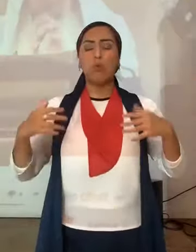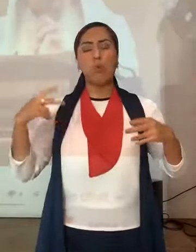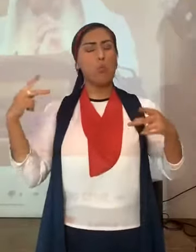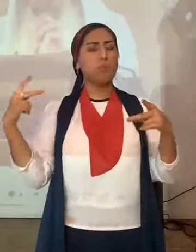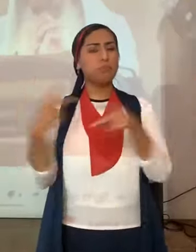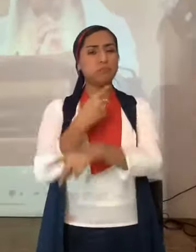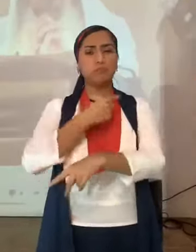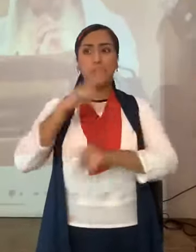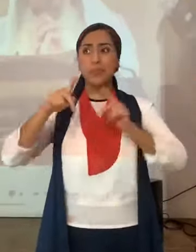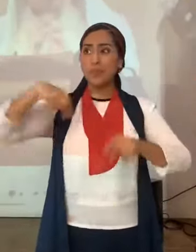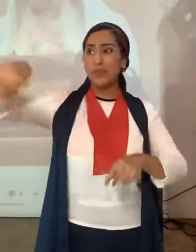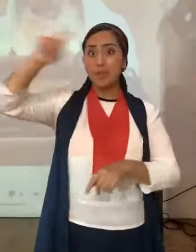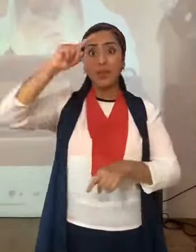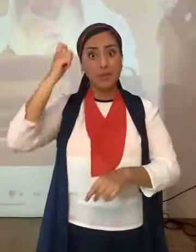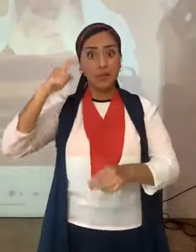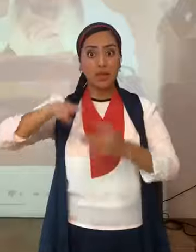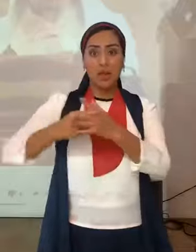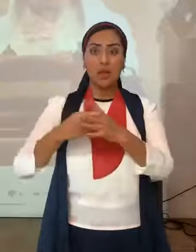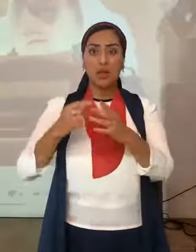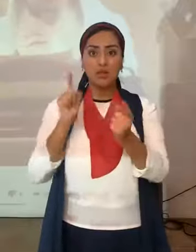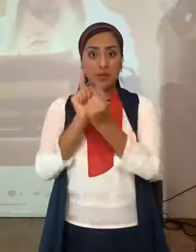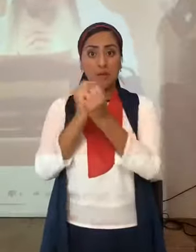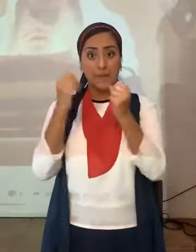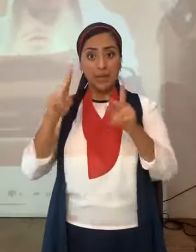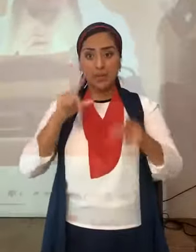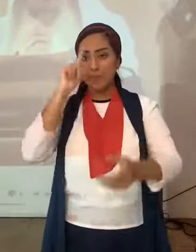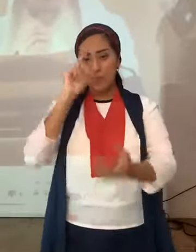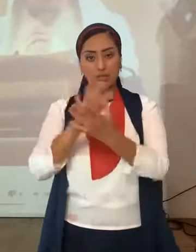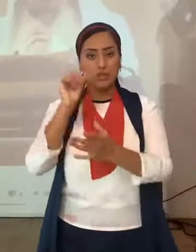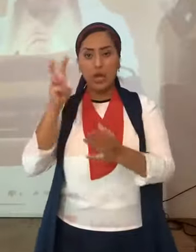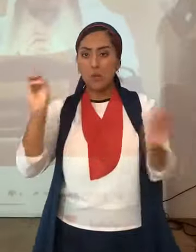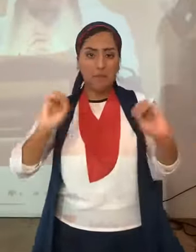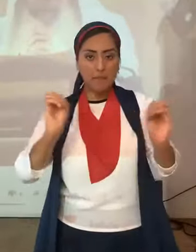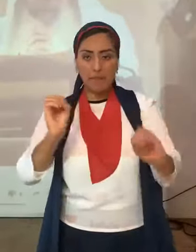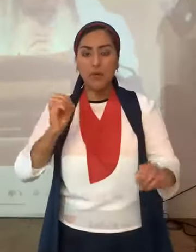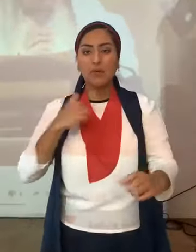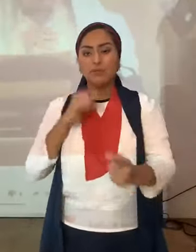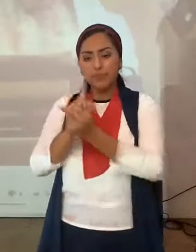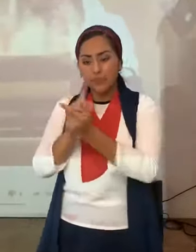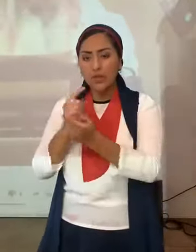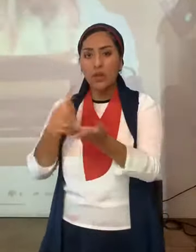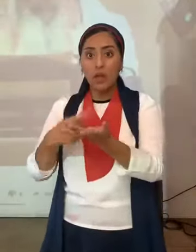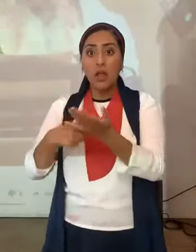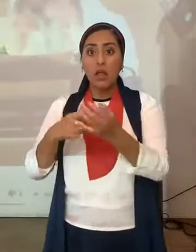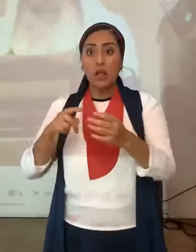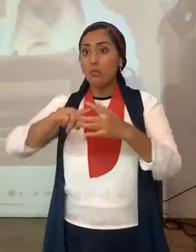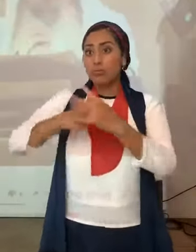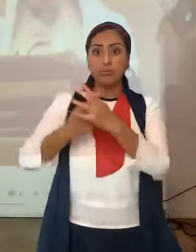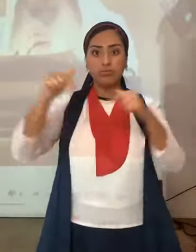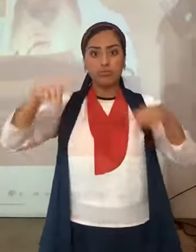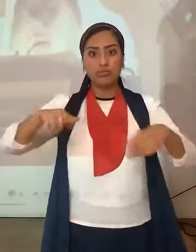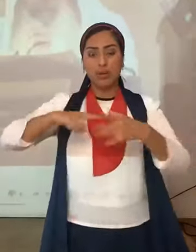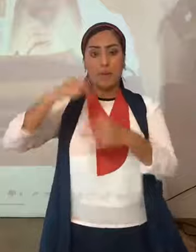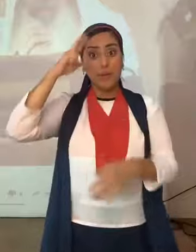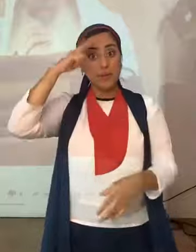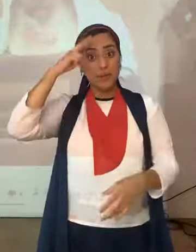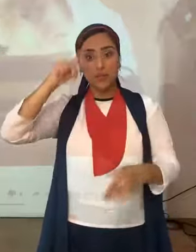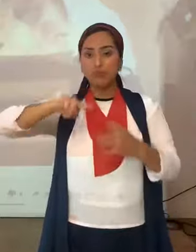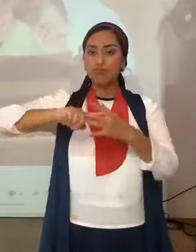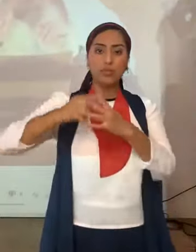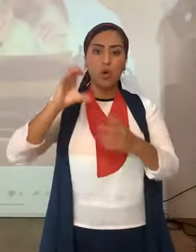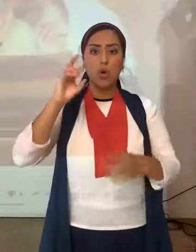terrible, porque ya empecé a hablar con varias personas que no son creyentes en el Eterno, de que ya entró el coronavirus aquí a México. Pero